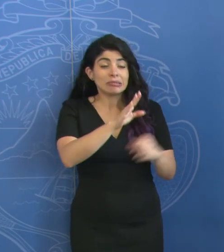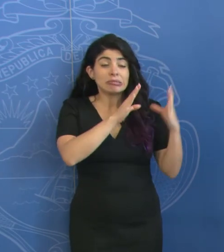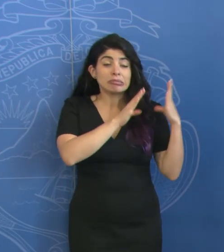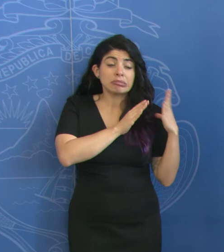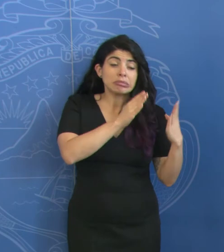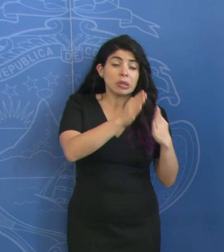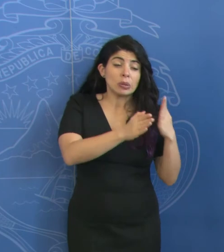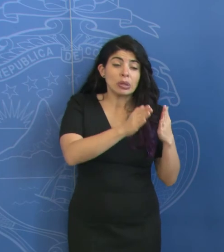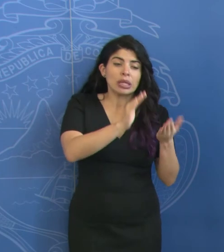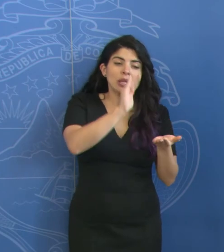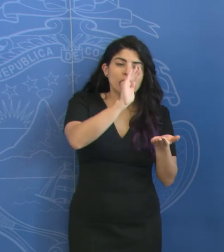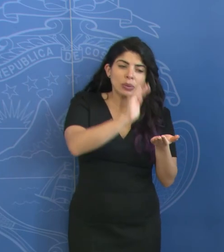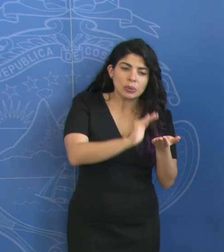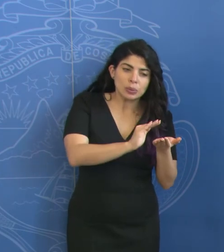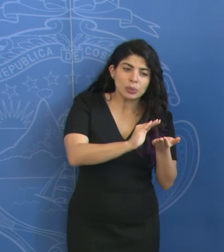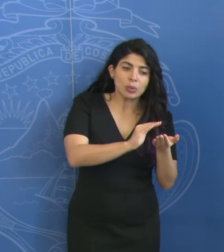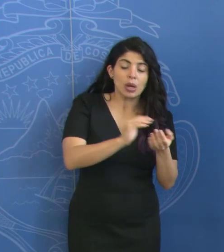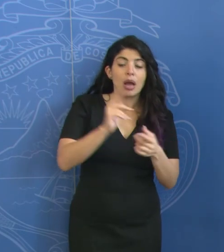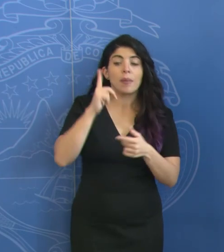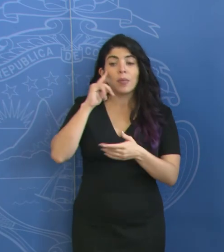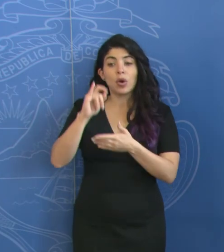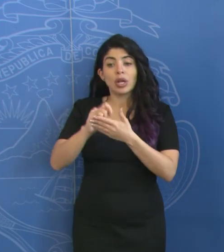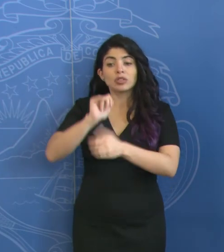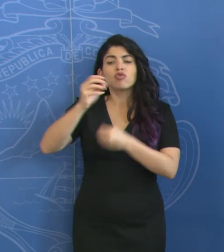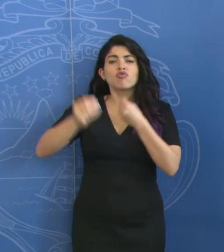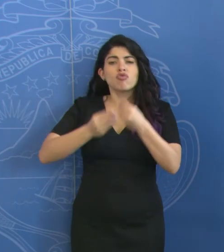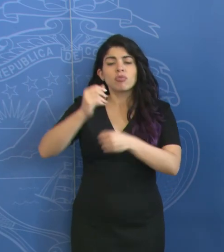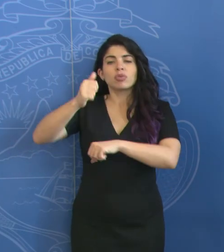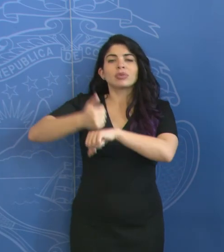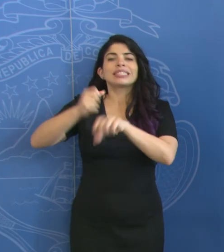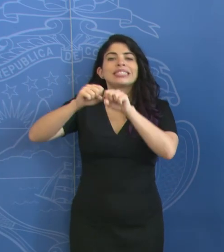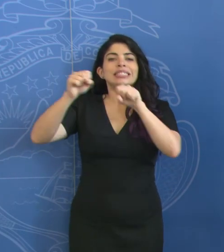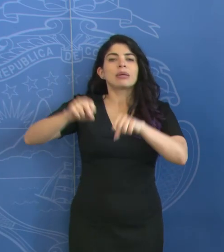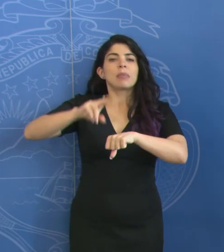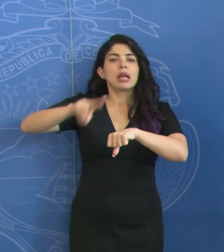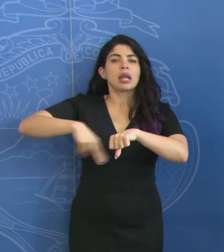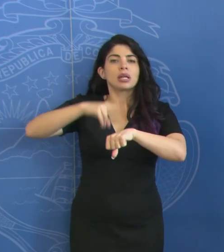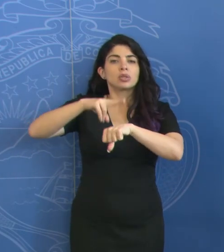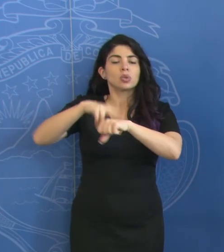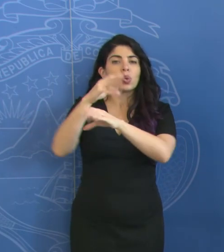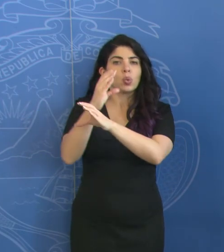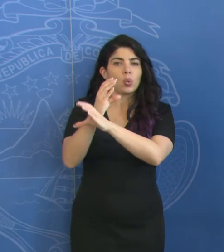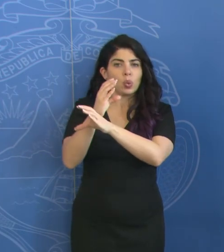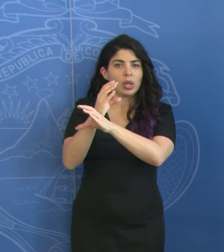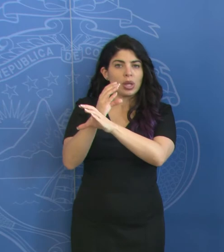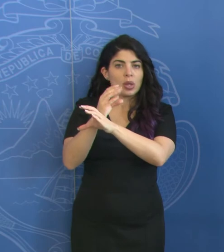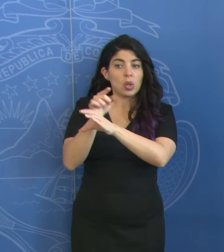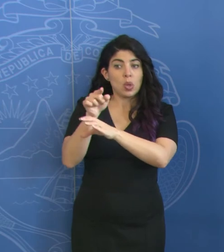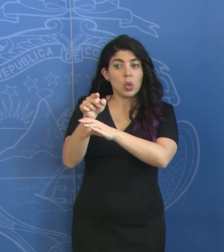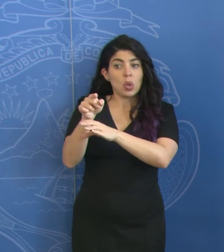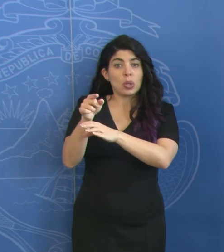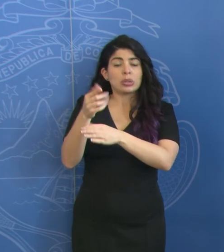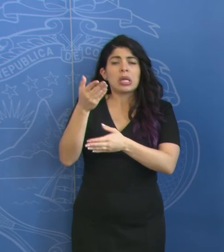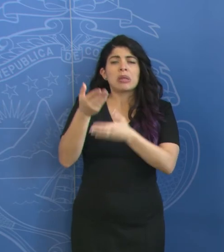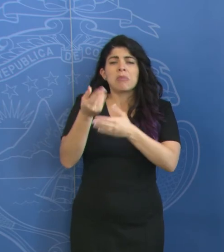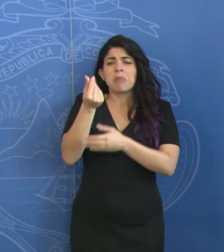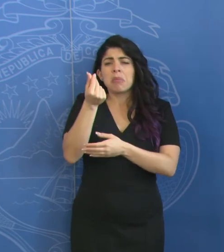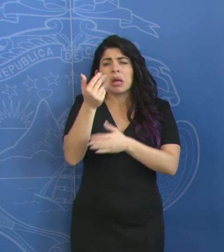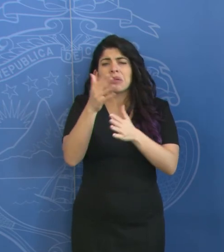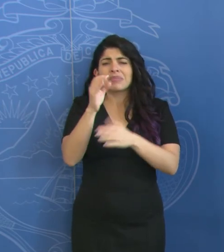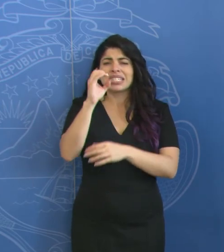Y frente a eso, un sistema nacional de cuidados podría, en términos generales, costar alrededor